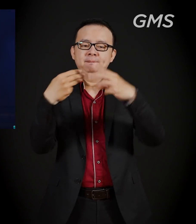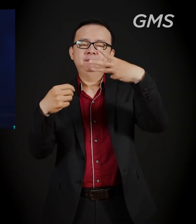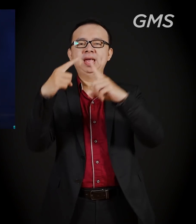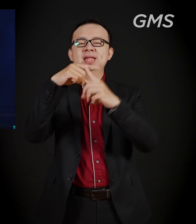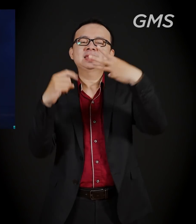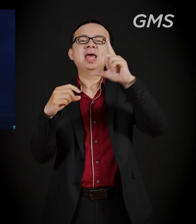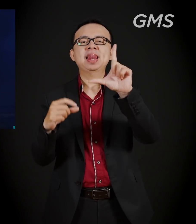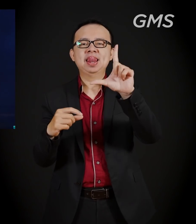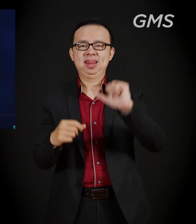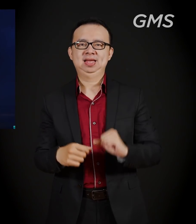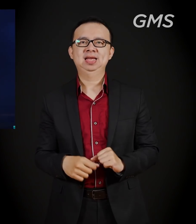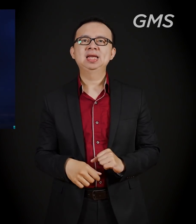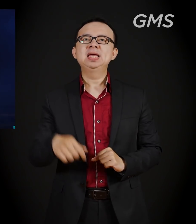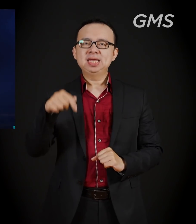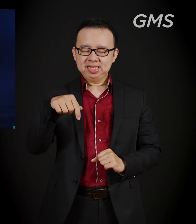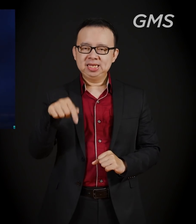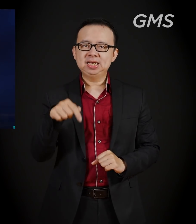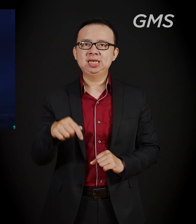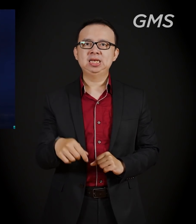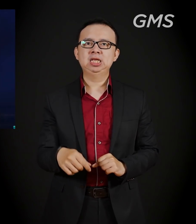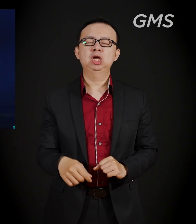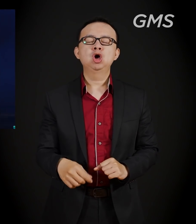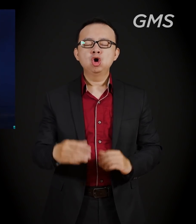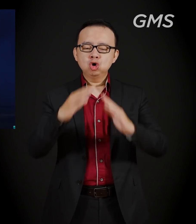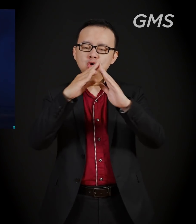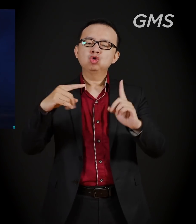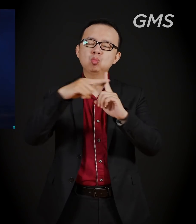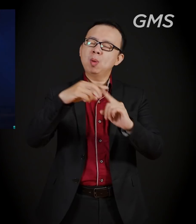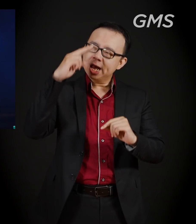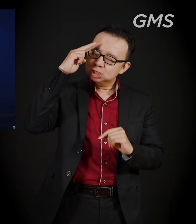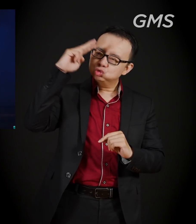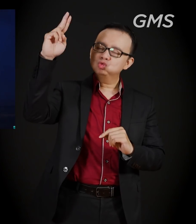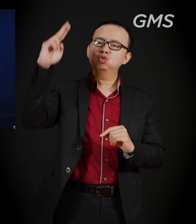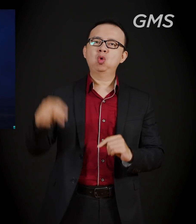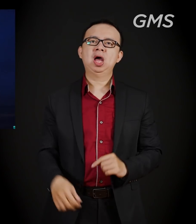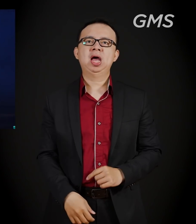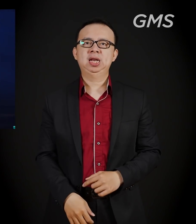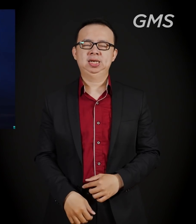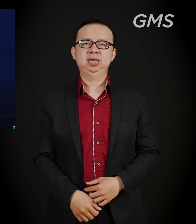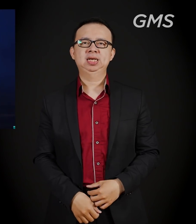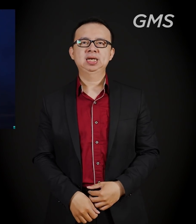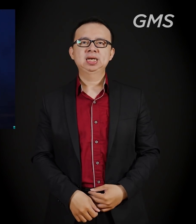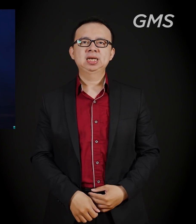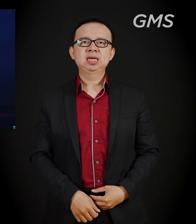kan? Ini adalah House of God. Ini adalah Gates